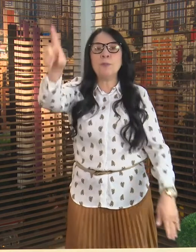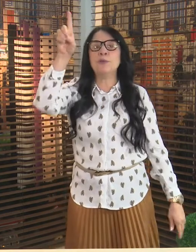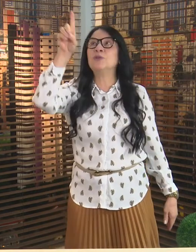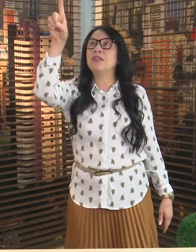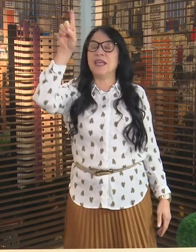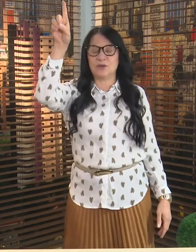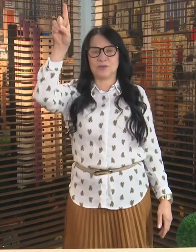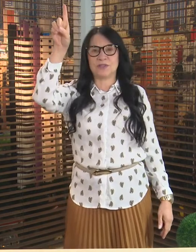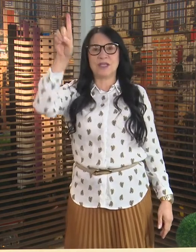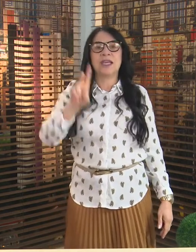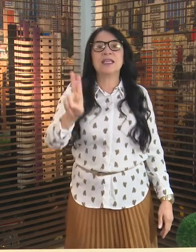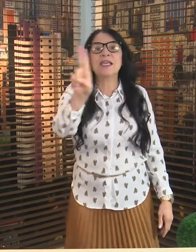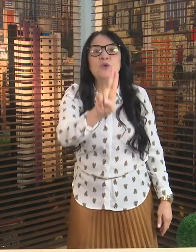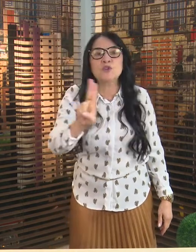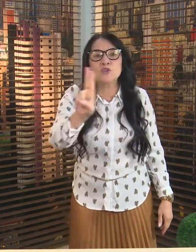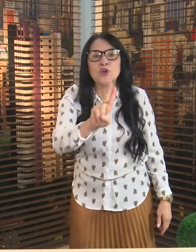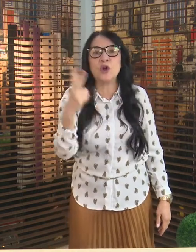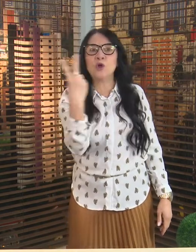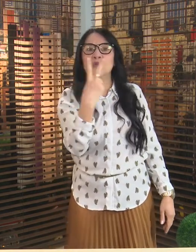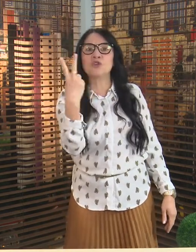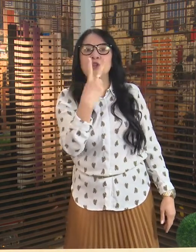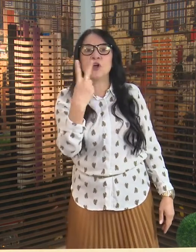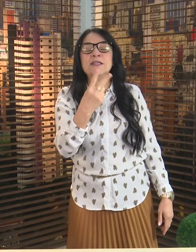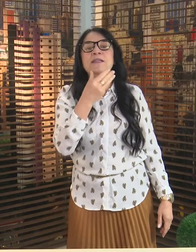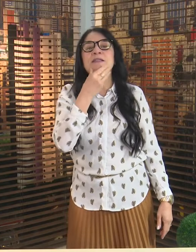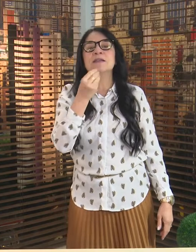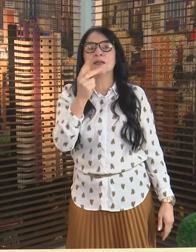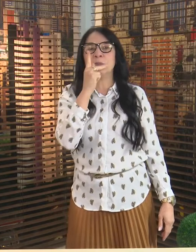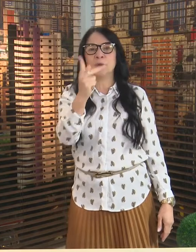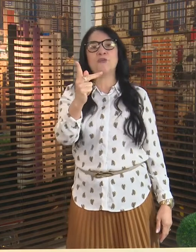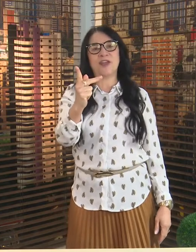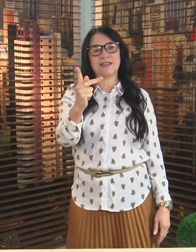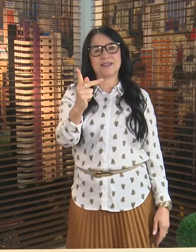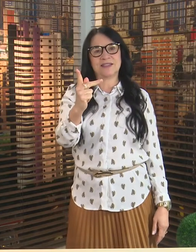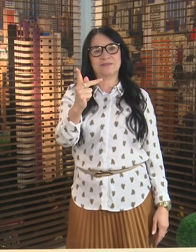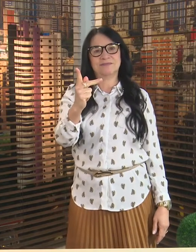próprio Deus que usou os dois profetas